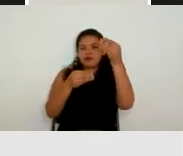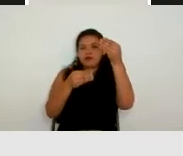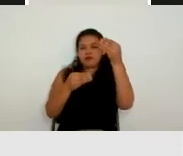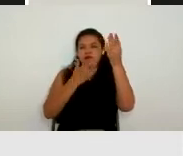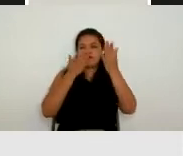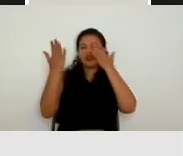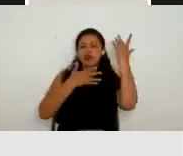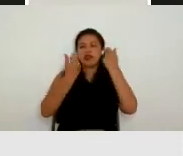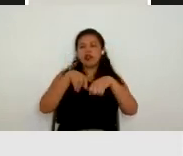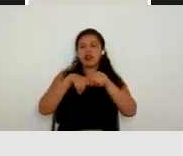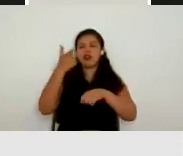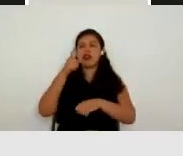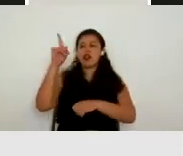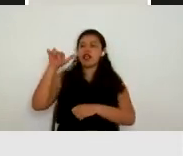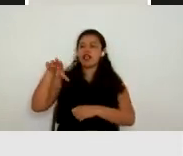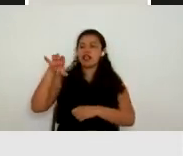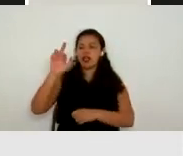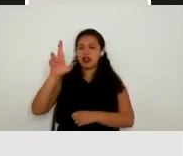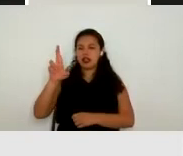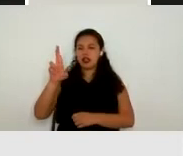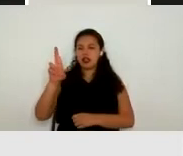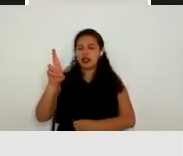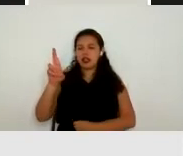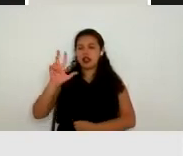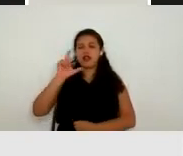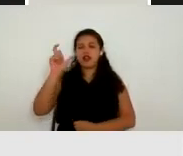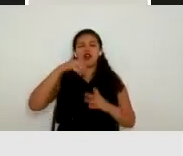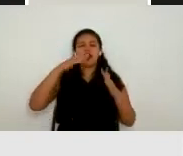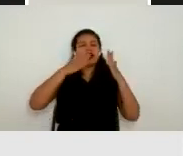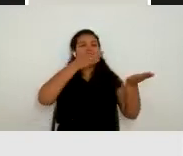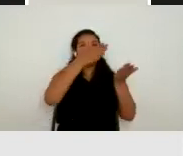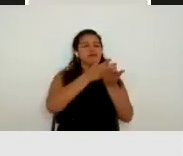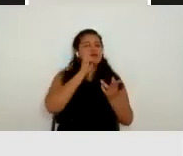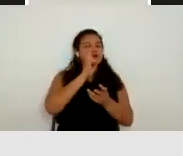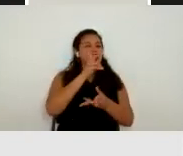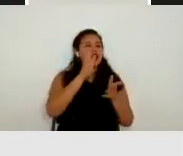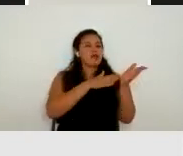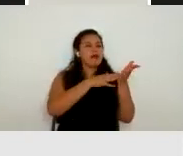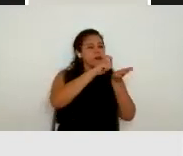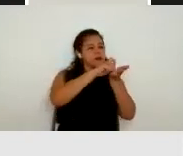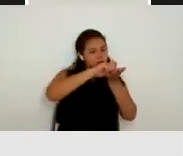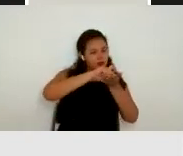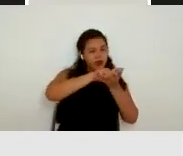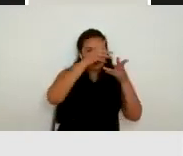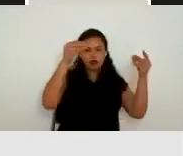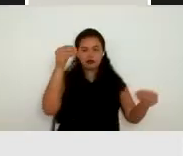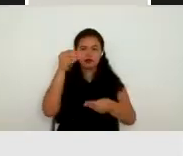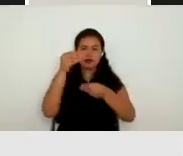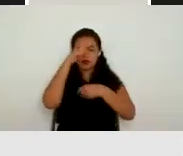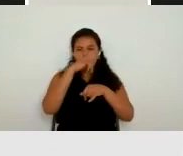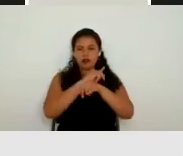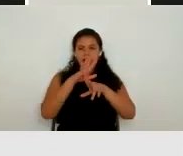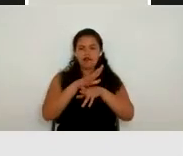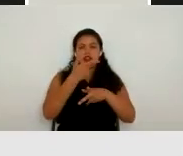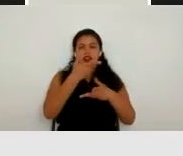iner cuando se hizo la visita domiciliaria este complemento con esta hoja también para pedir los datos del egreso